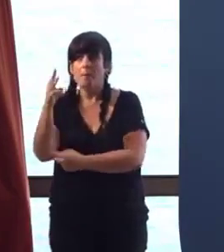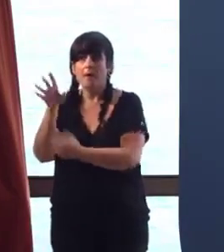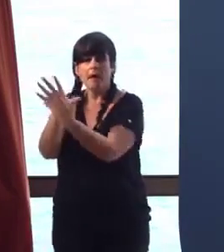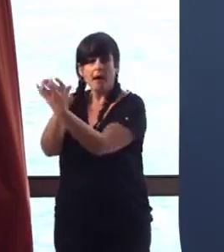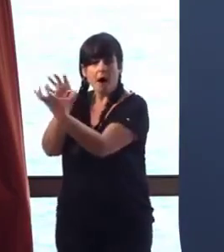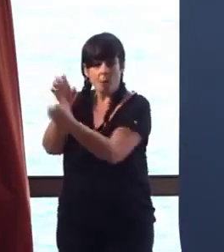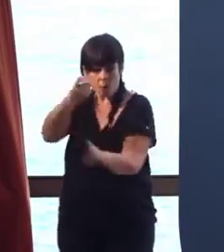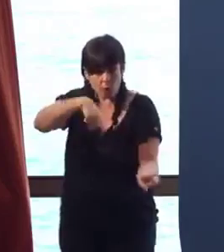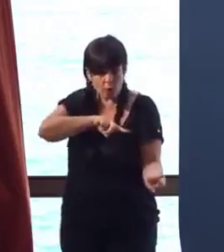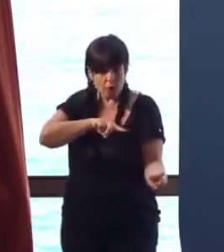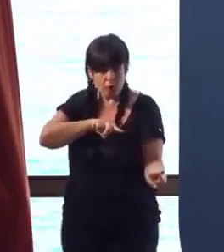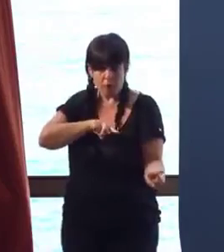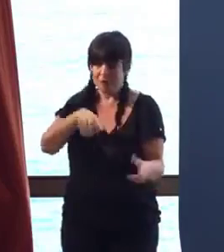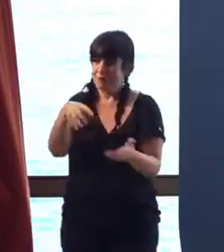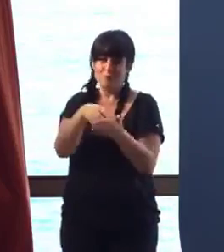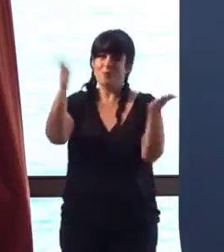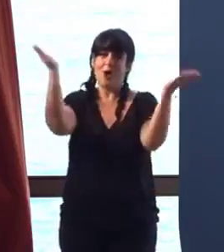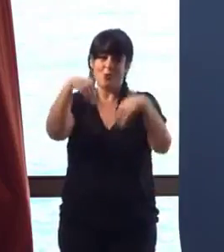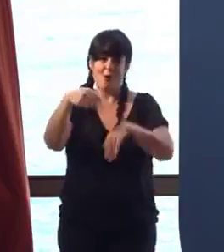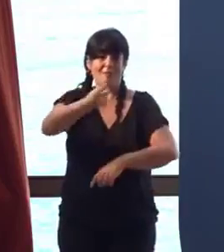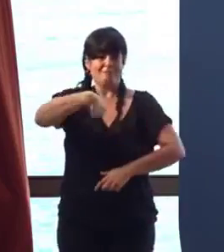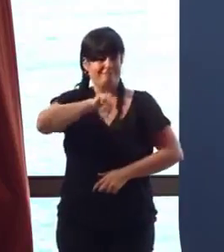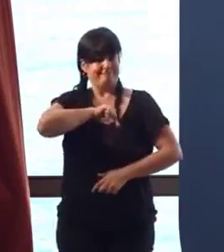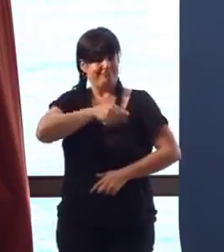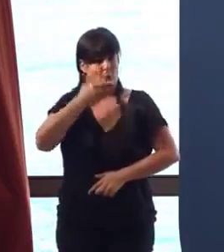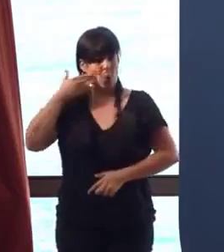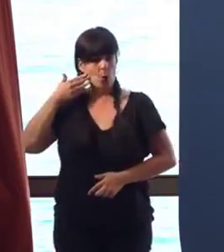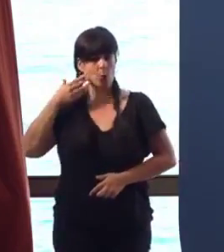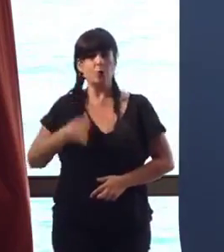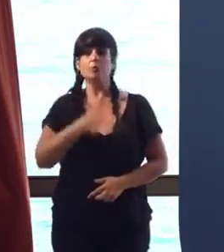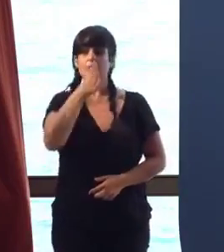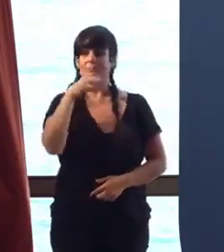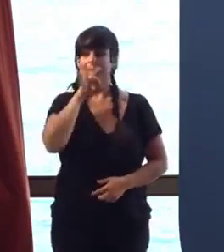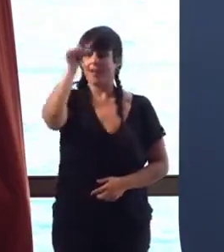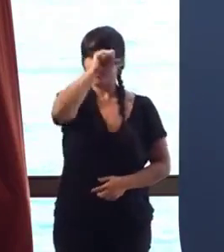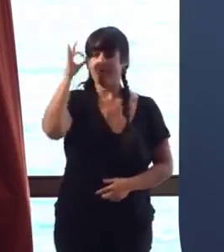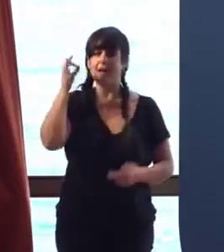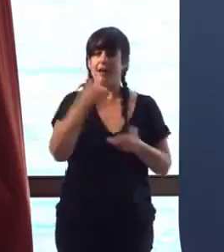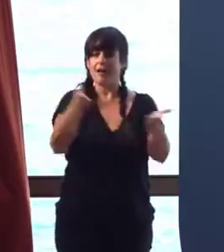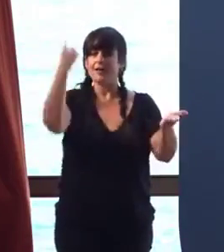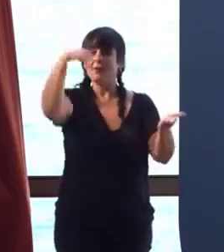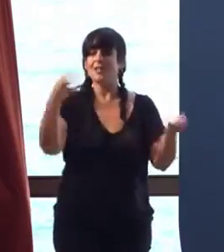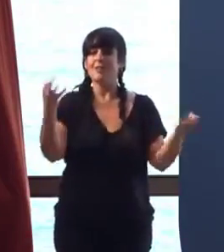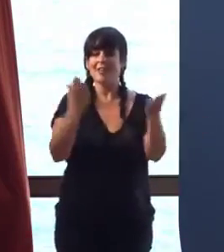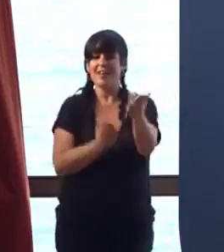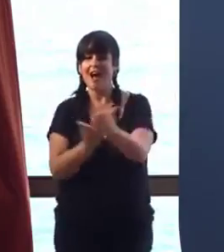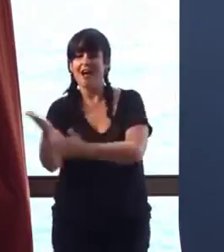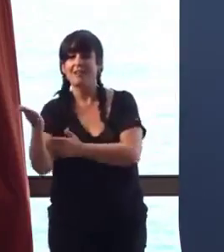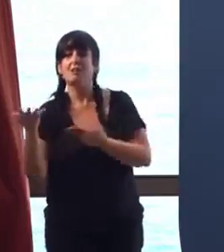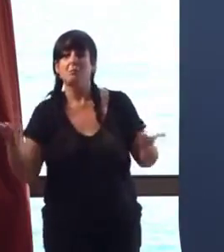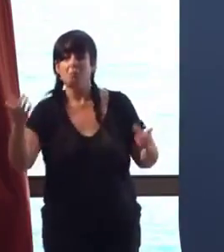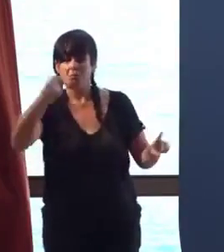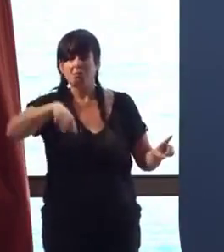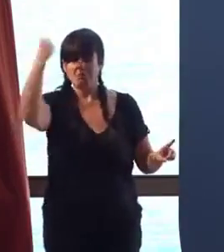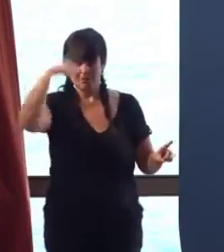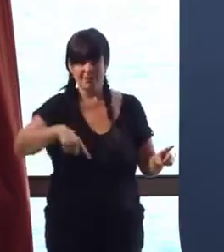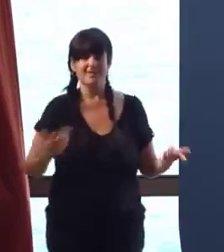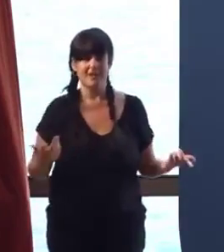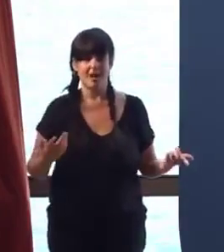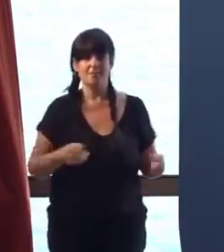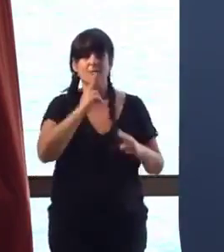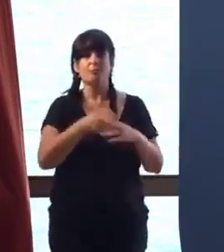Popular. Y eso es un honor. Por eso todos los gallegos y todas las gallegas saben cuál es la alternativa al Partido Popular, que se llama